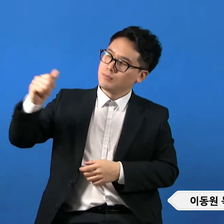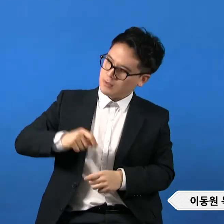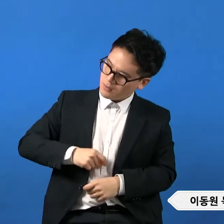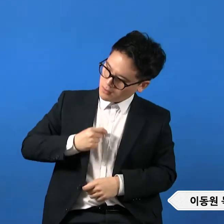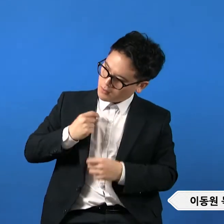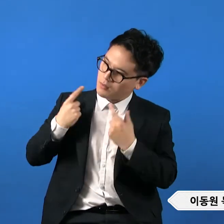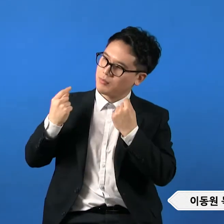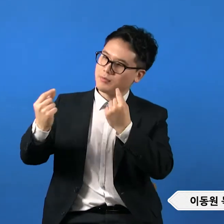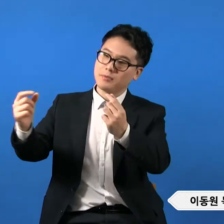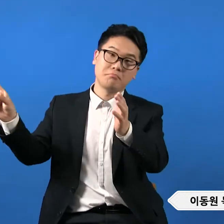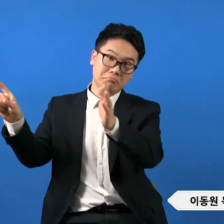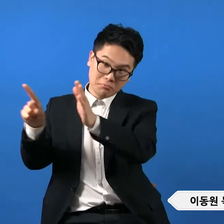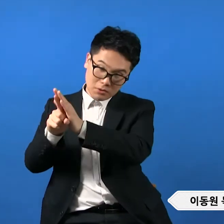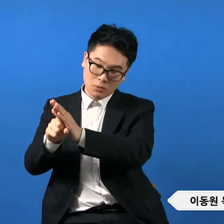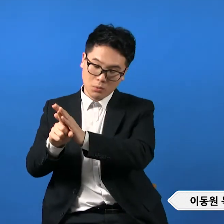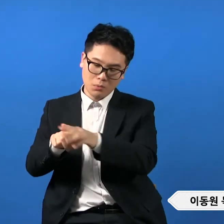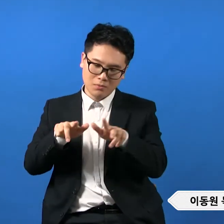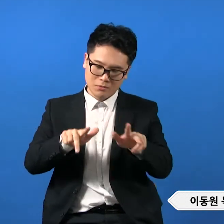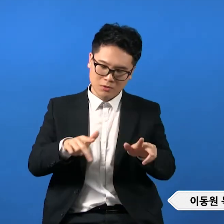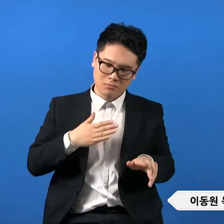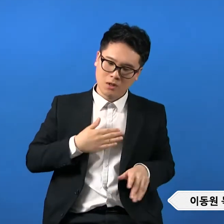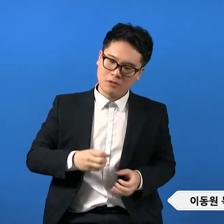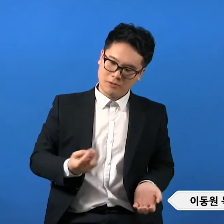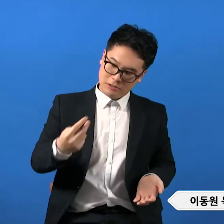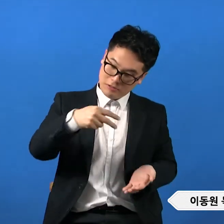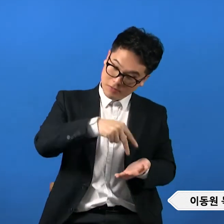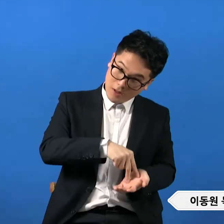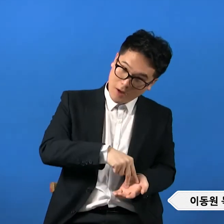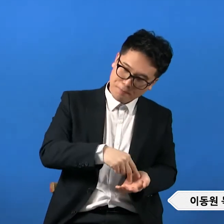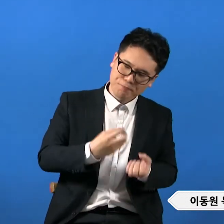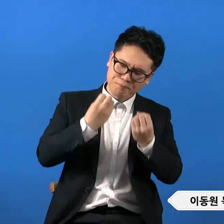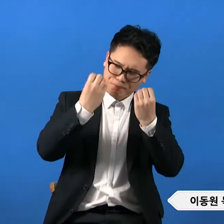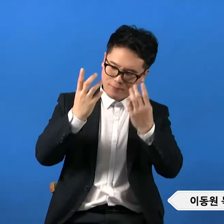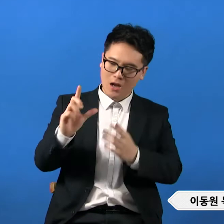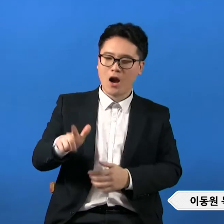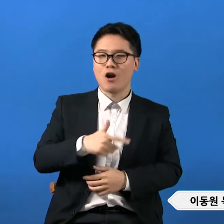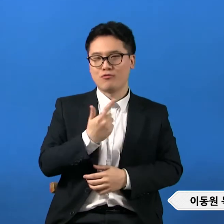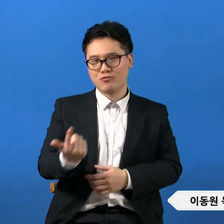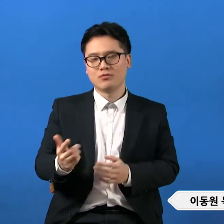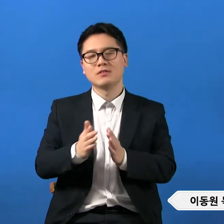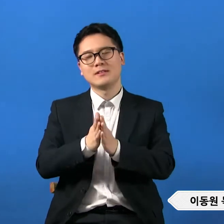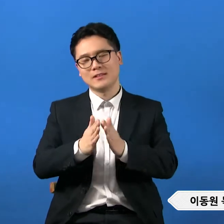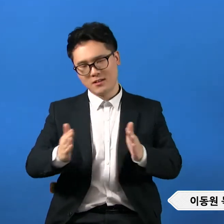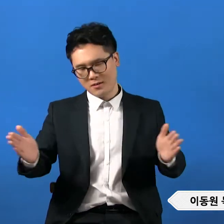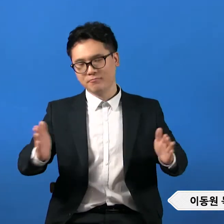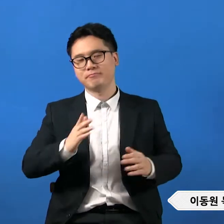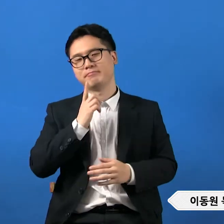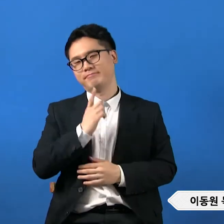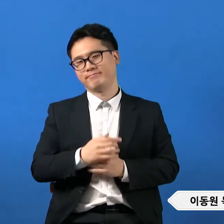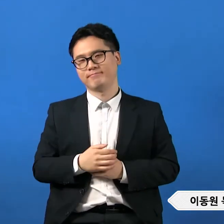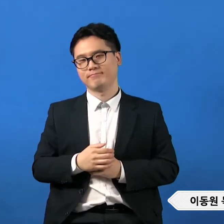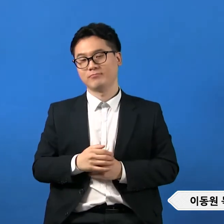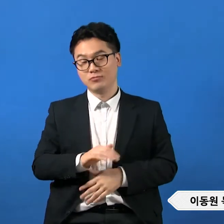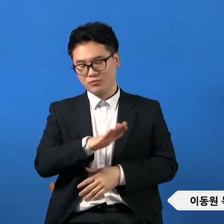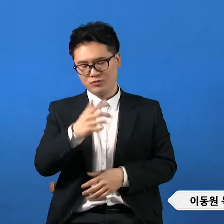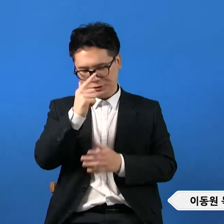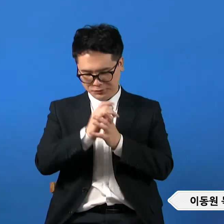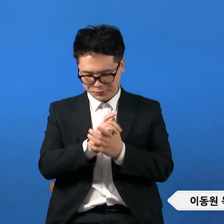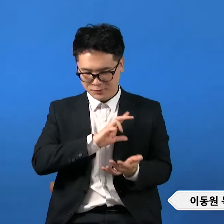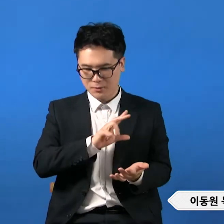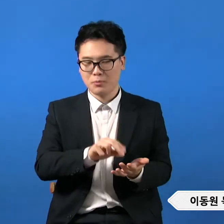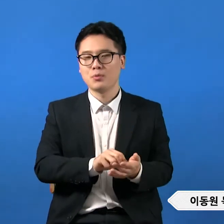이날도 일어나 새 하루를 시작한다는 말이에요. 그러므로 여기 우리의 기도의 제목이 있습니다.